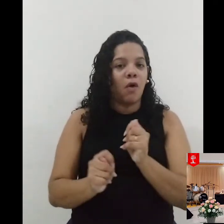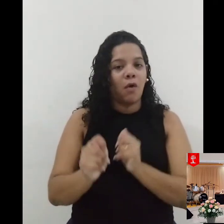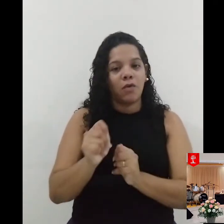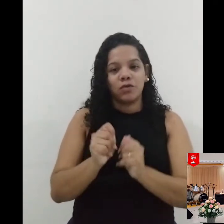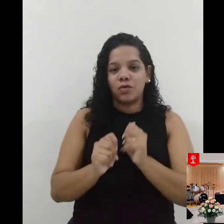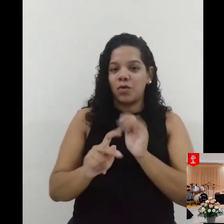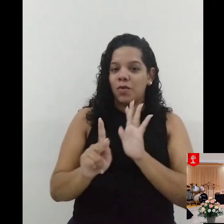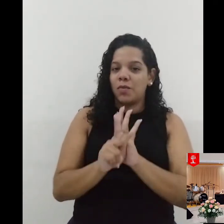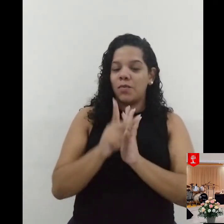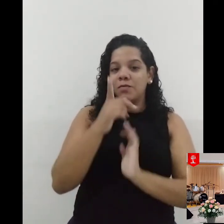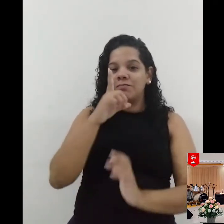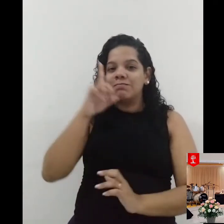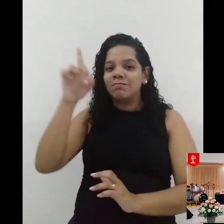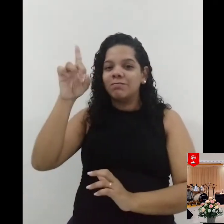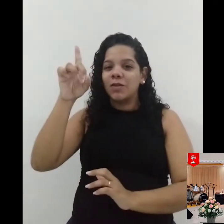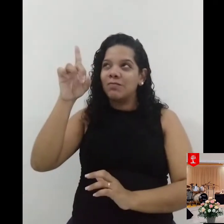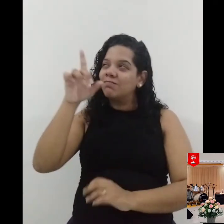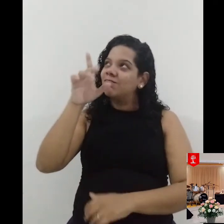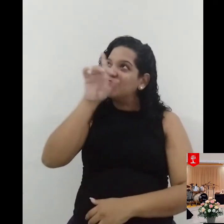Deus.